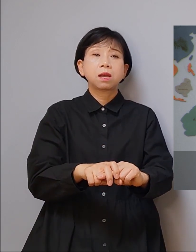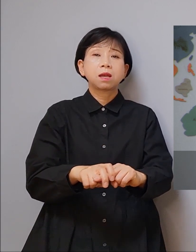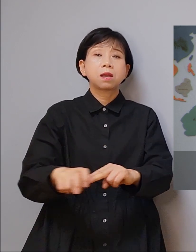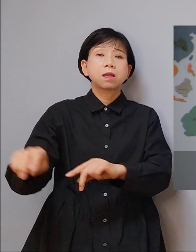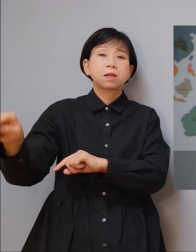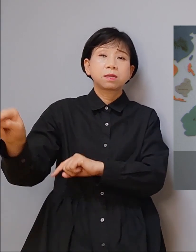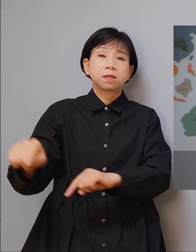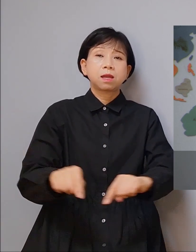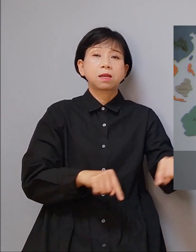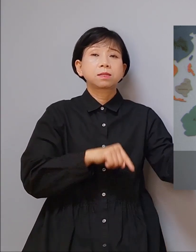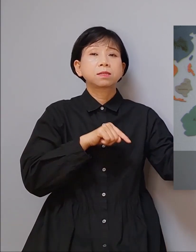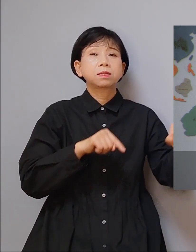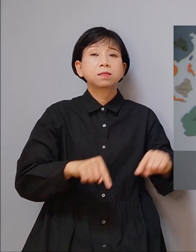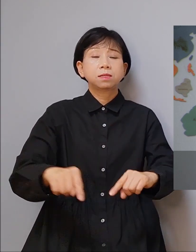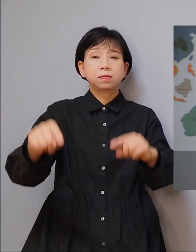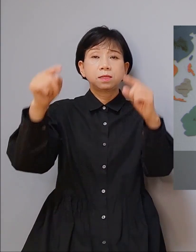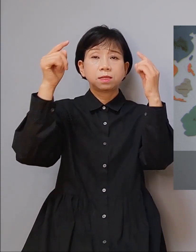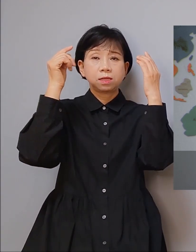좌정하사